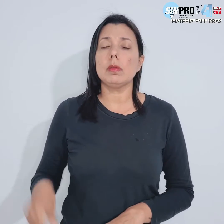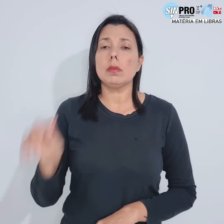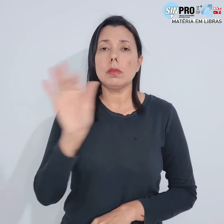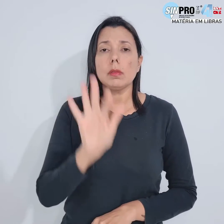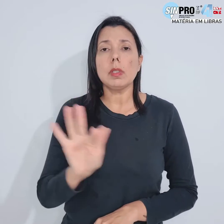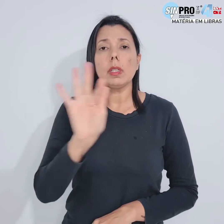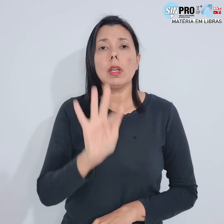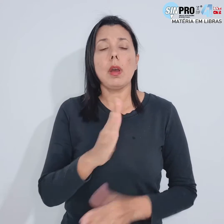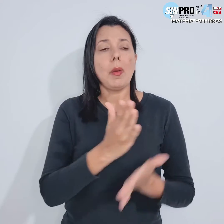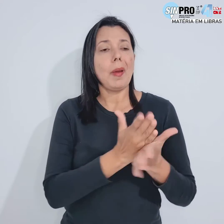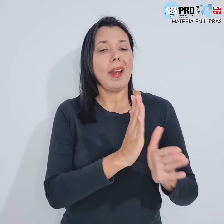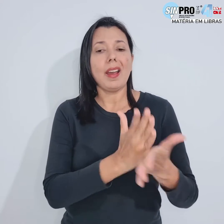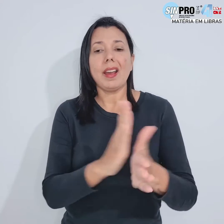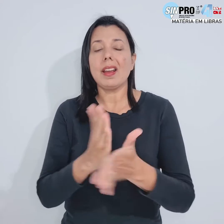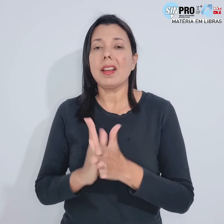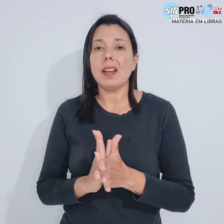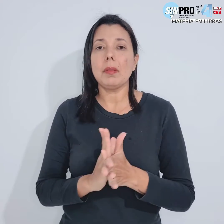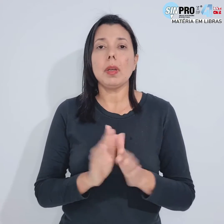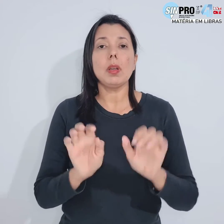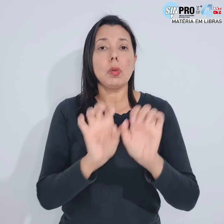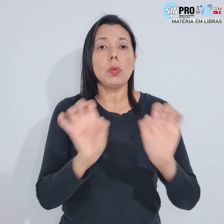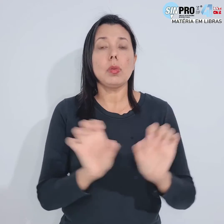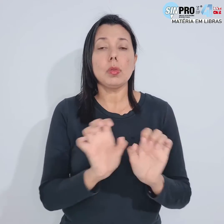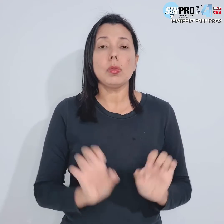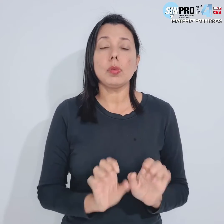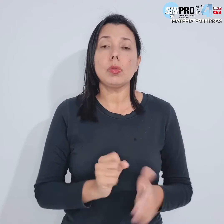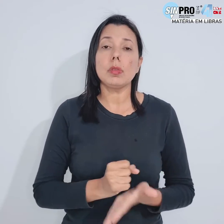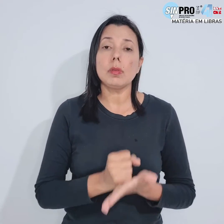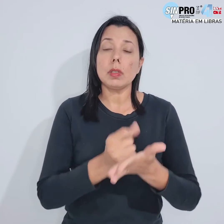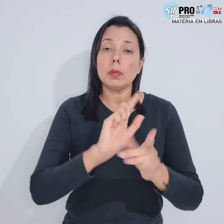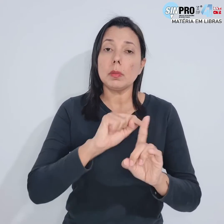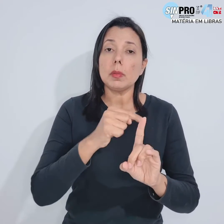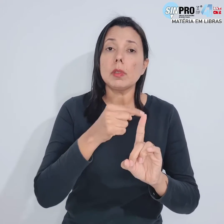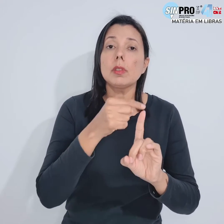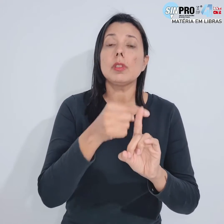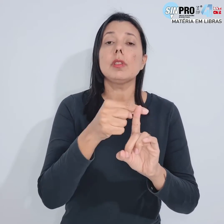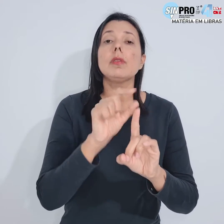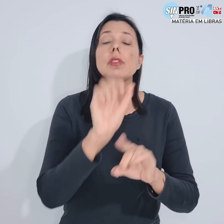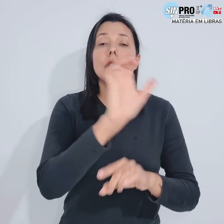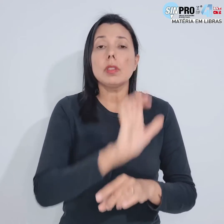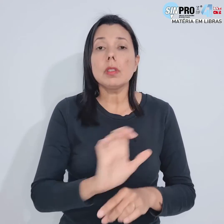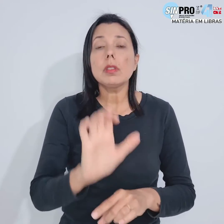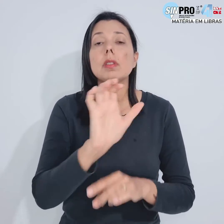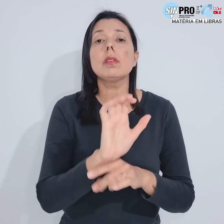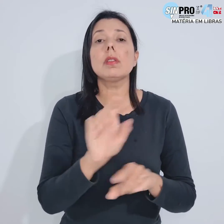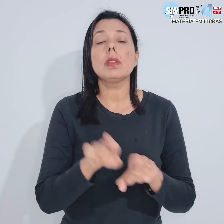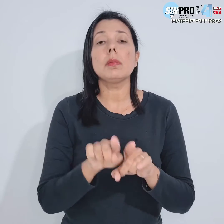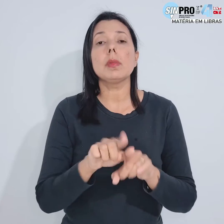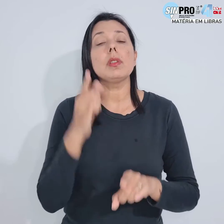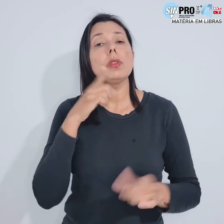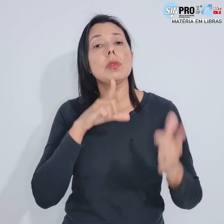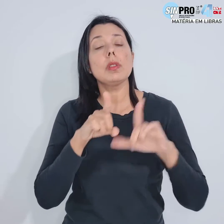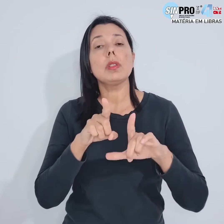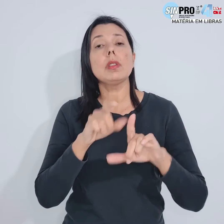federal desmonta essa estrutura de prestação positiva de Estado e da garantia